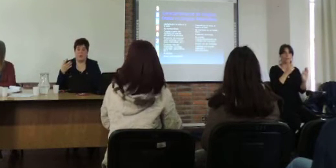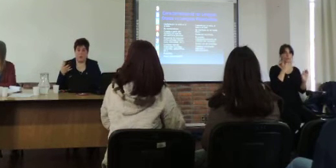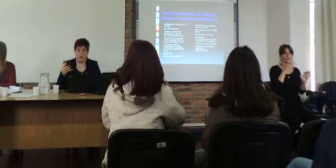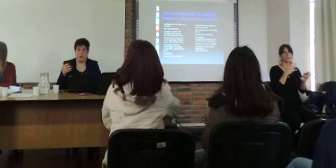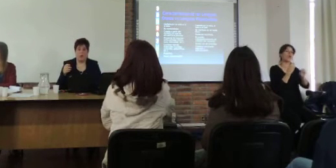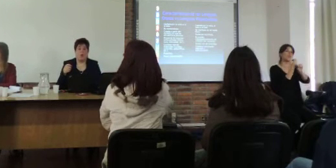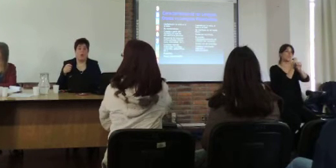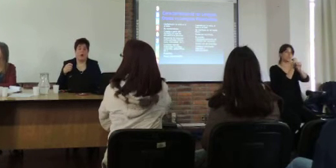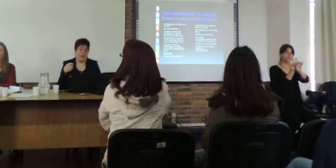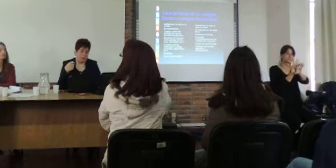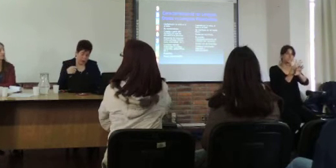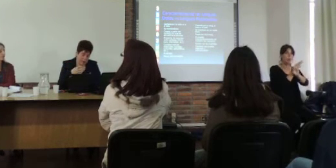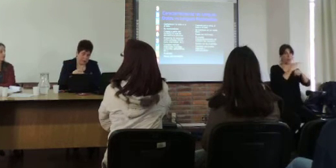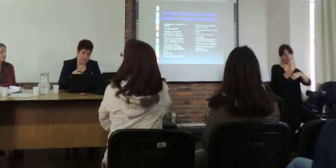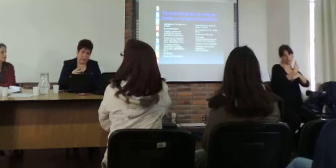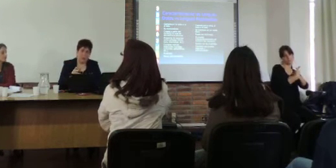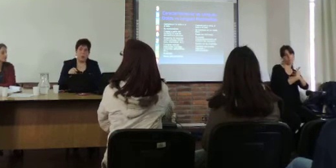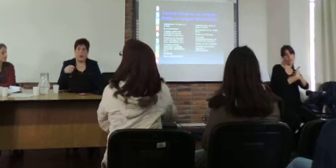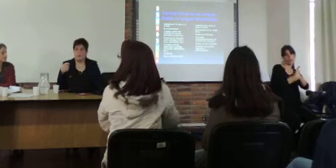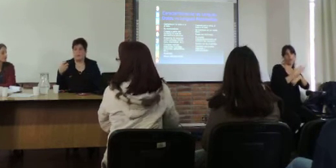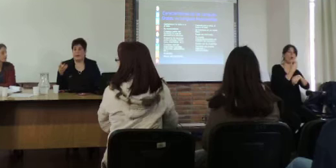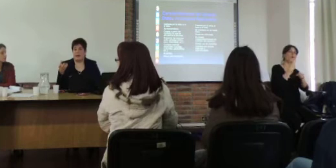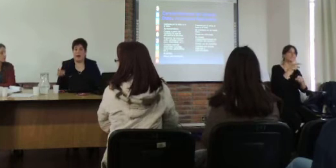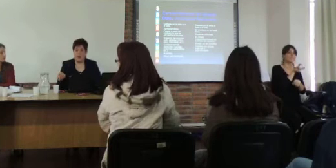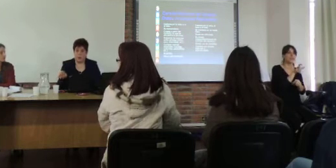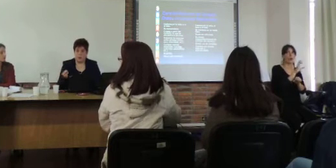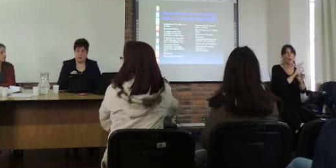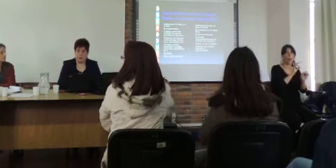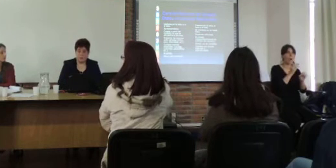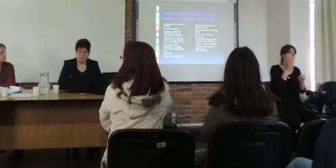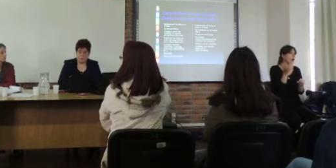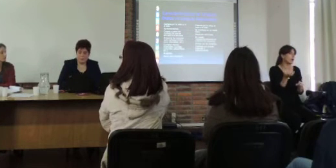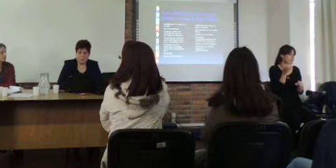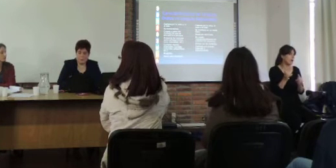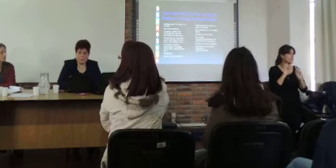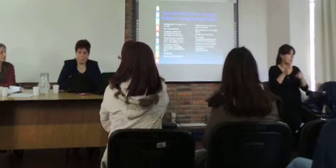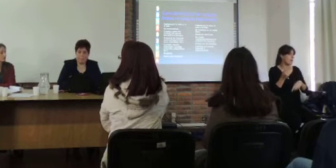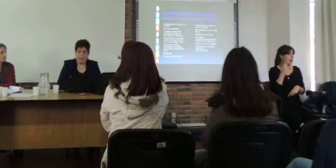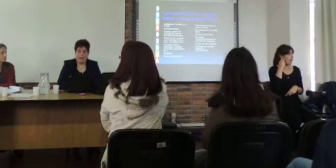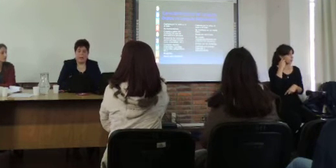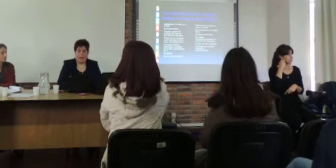un audio de video, o en un video o en un material de audio, ¿sí?